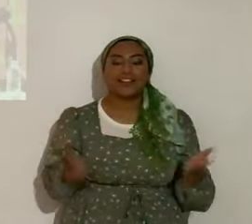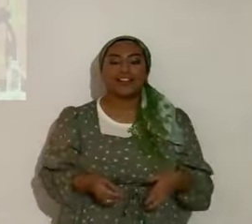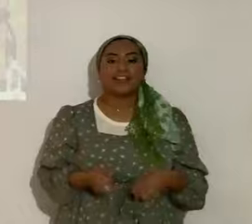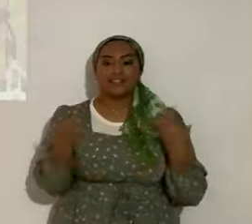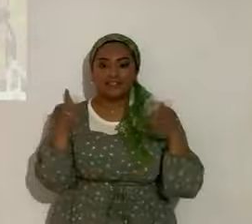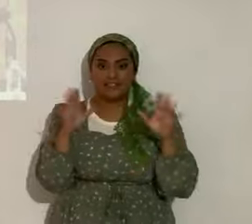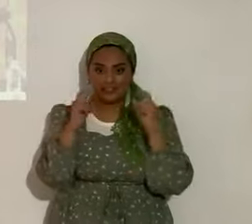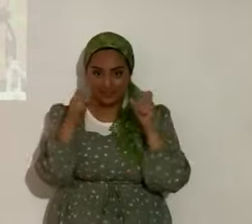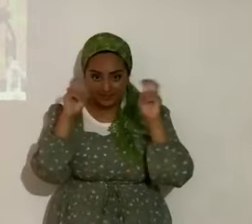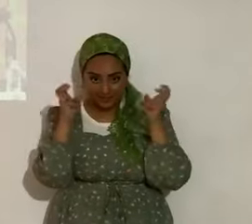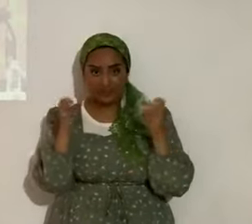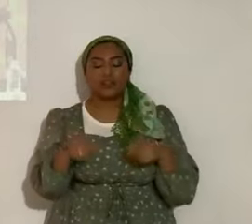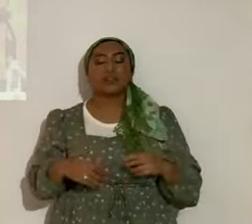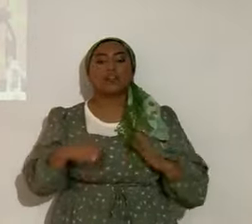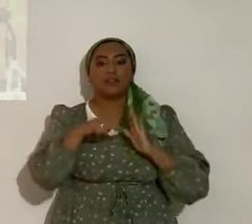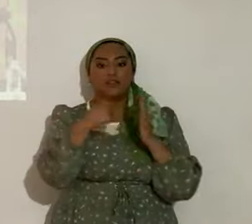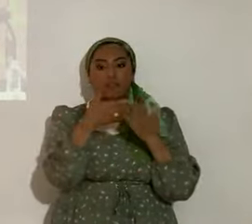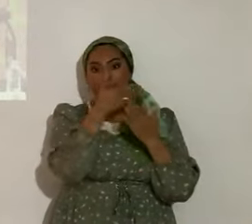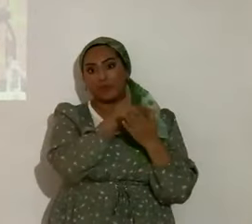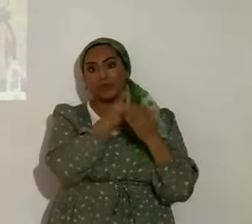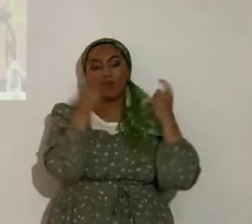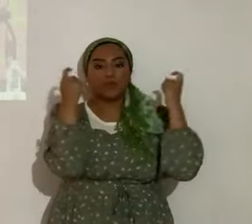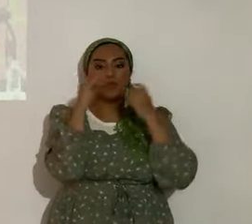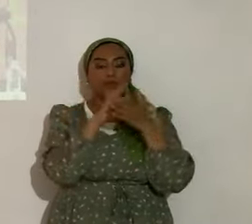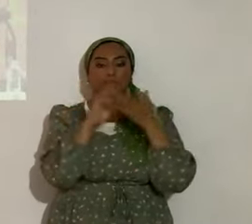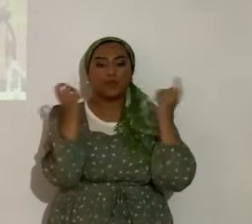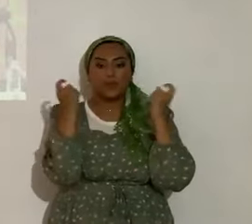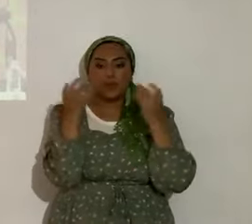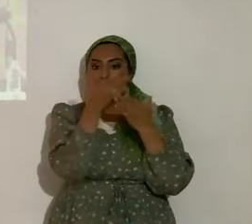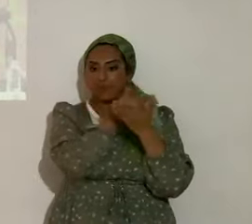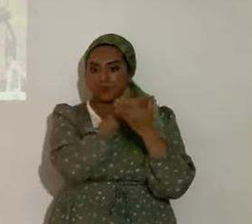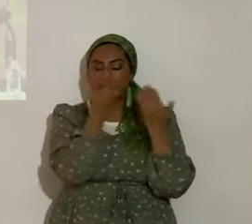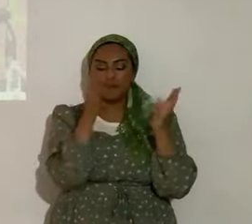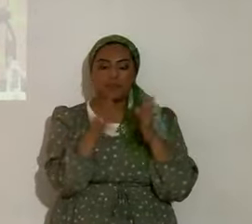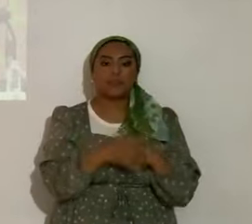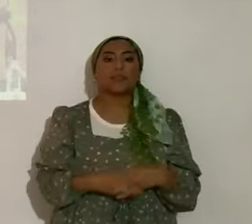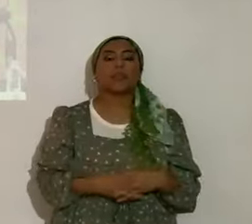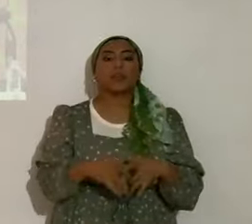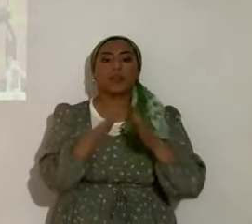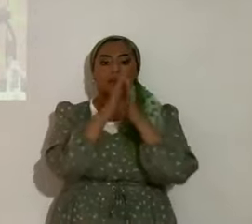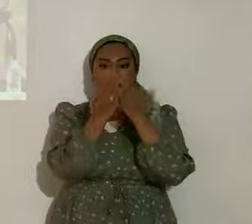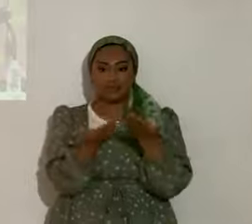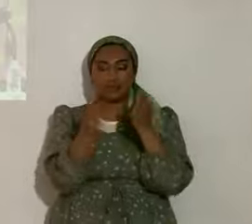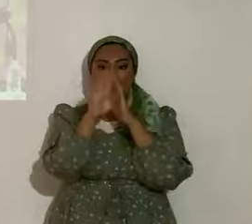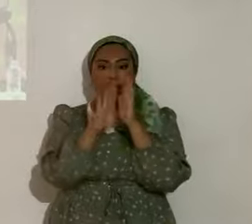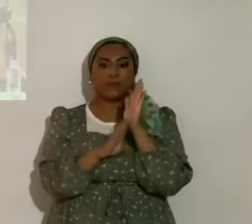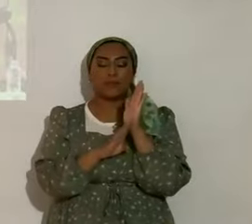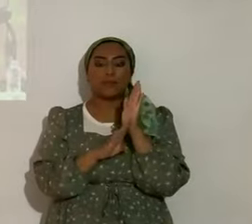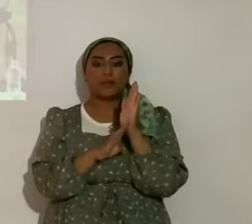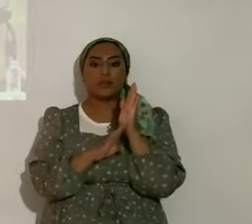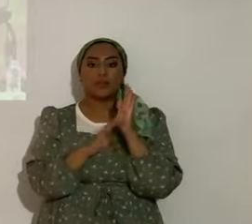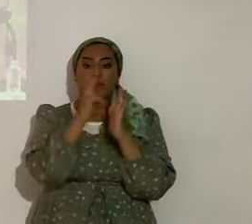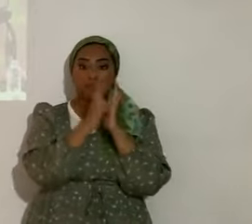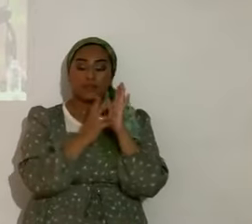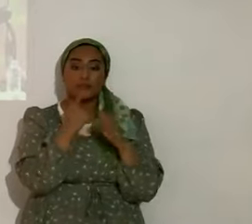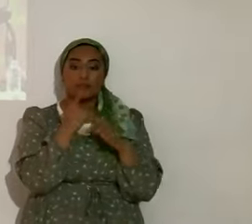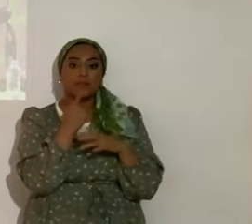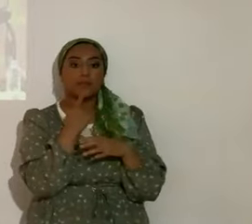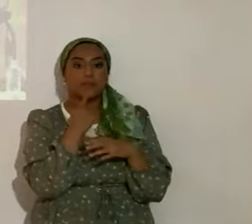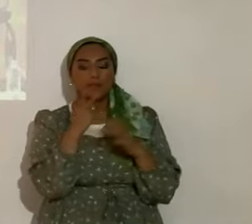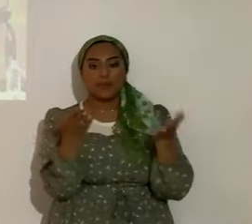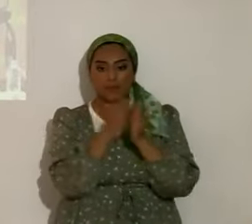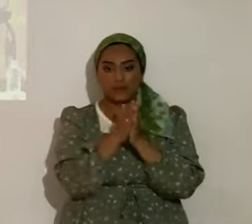se dio el tema. Este tema fue grabado antes de la fiesta de Shavuot. Abran su Tanakh, en el video dice que se cierra